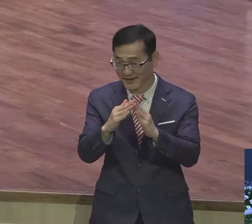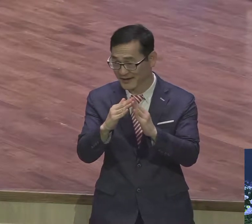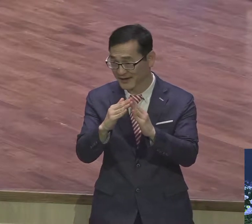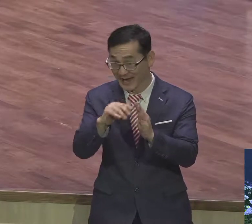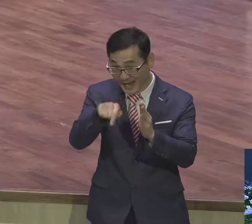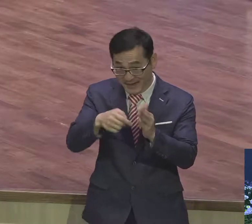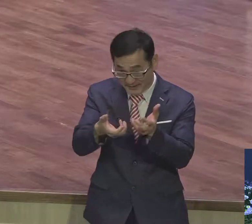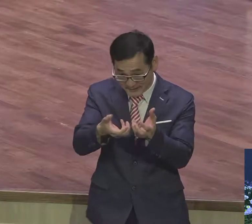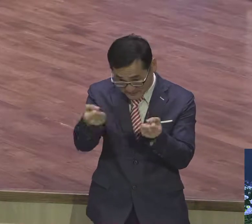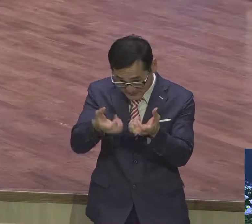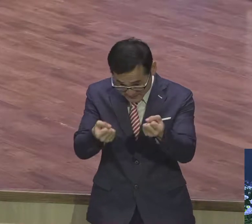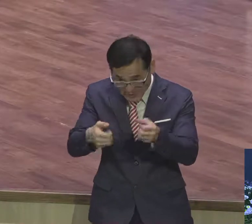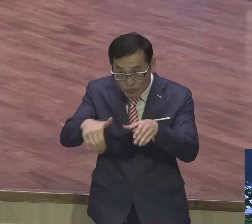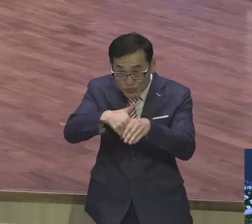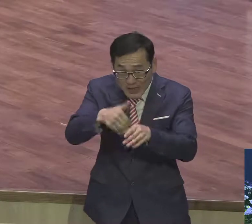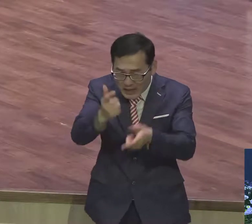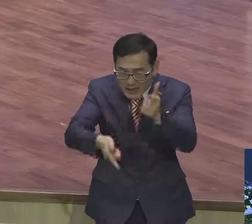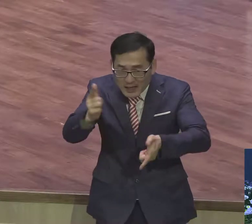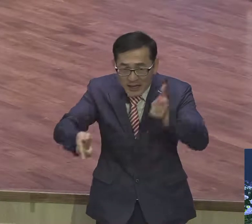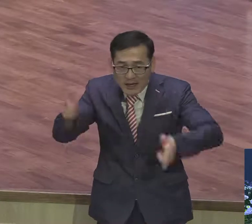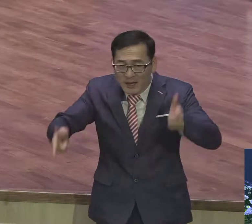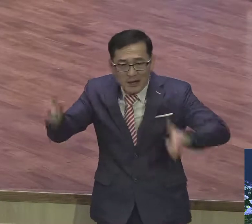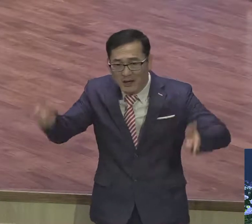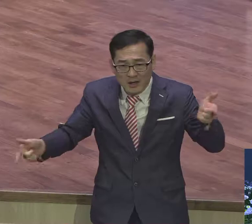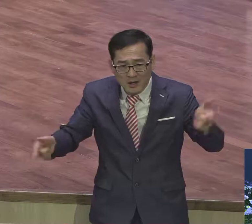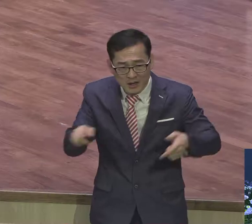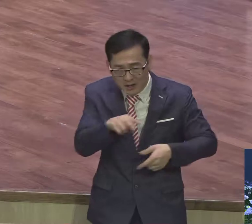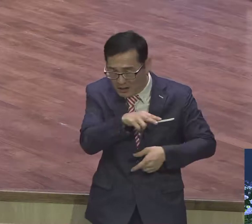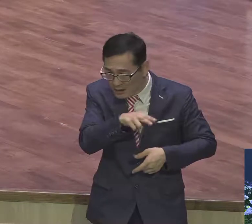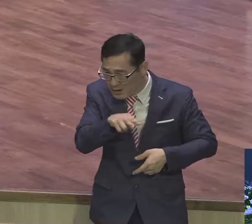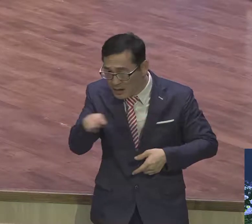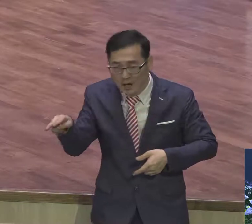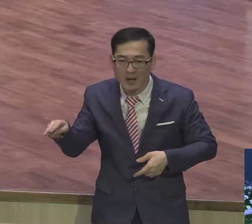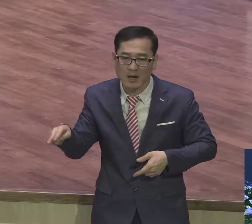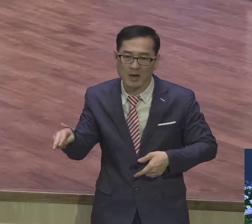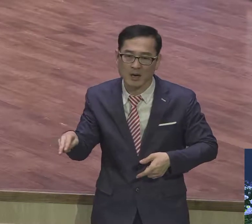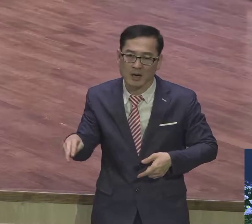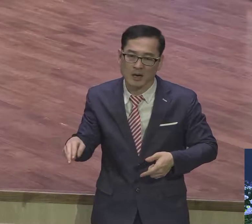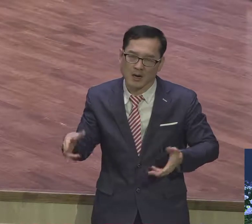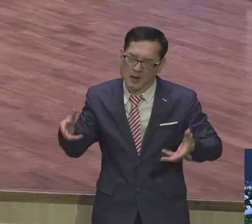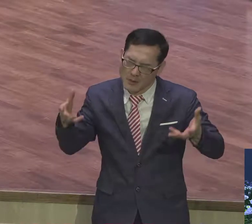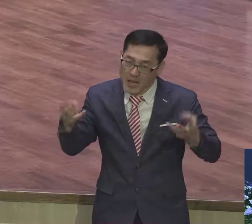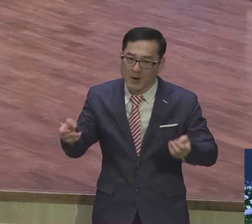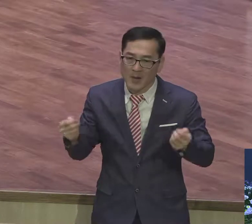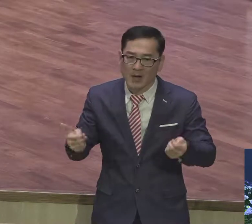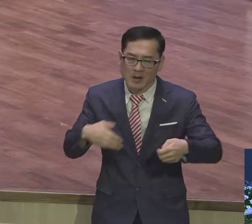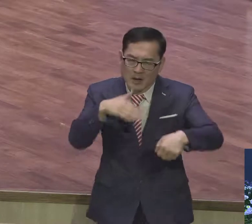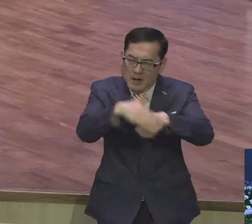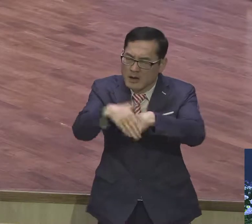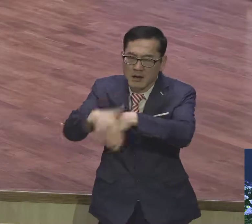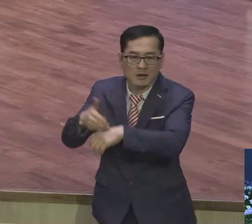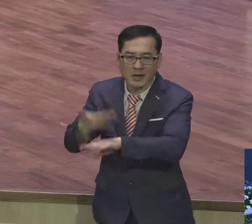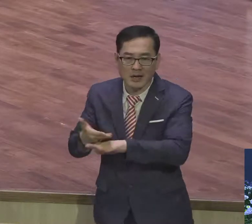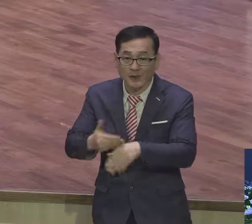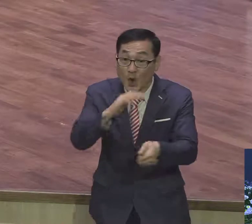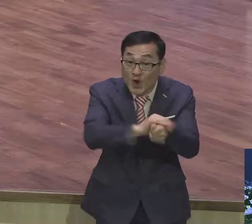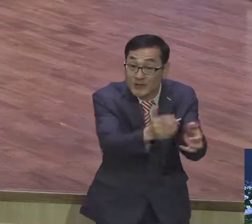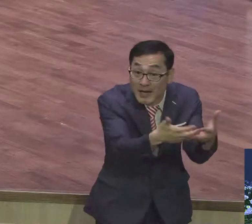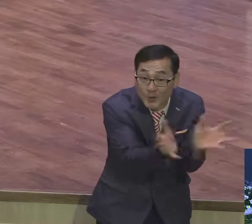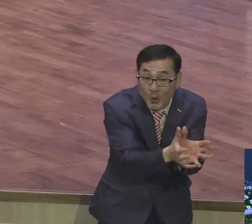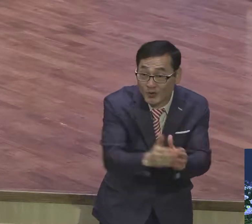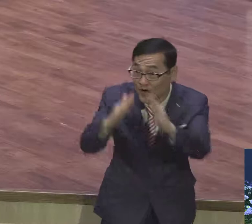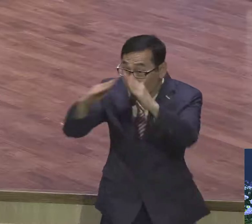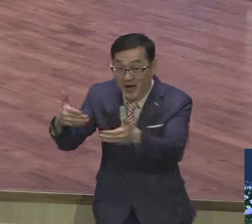문화를 일일이 말하려면 끝이 없어요 표현이 다 경상도 사람들은 말이 굉장히